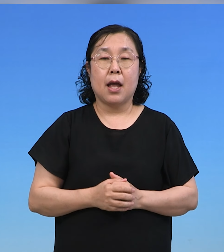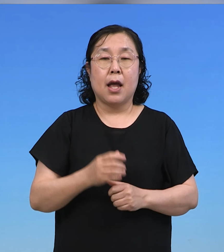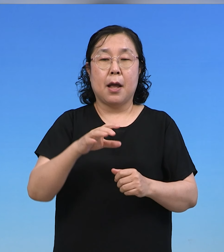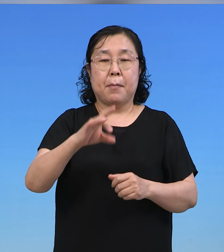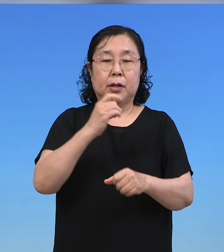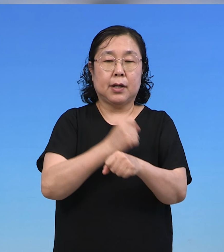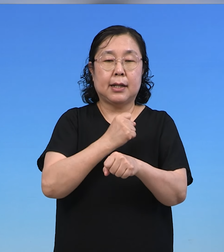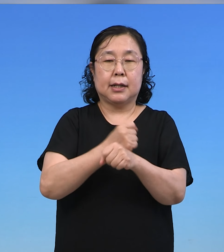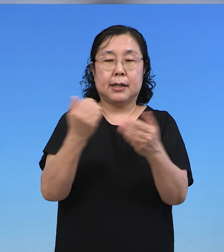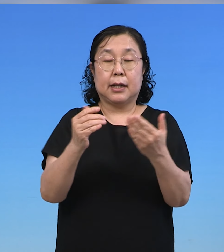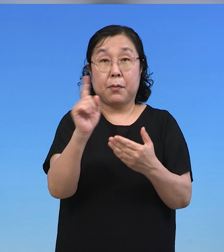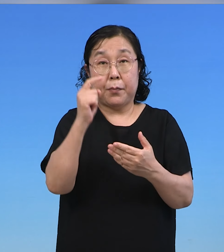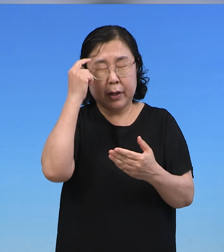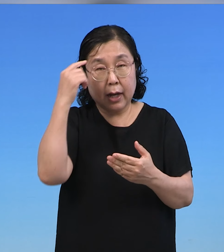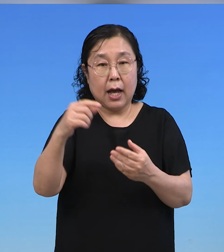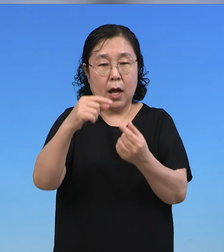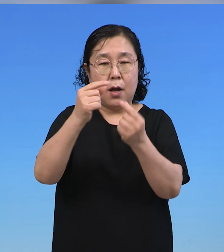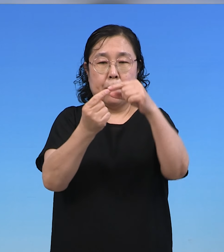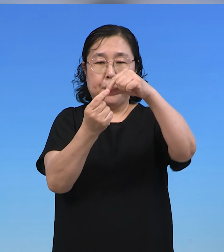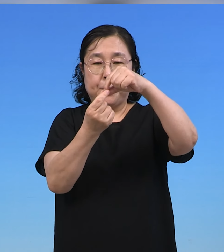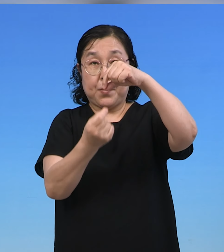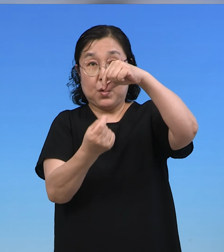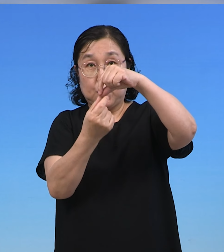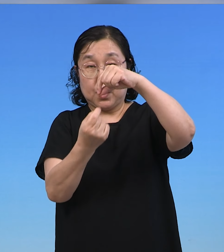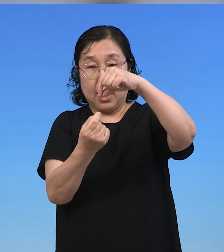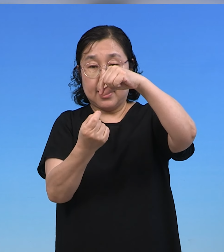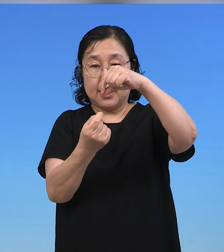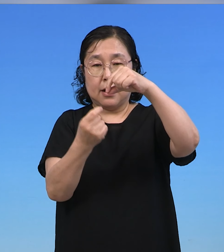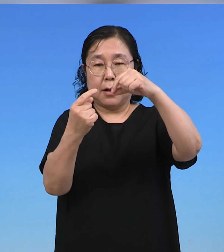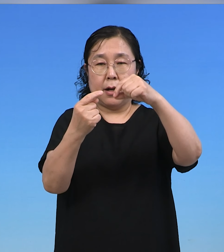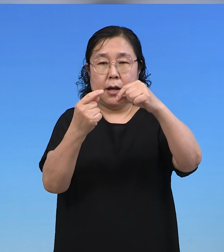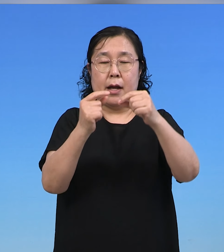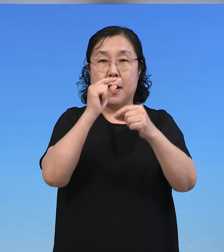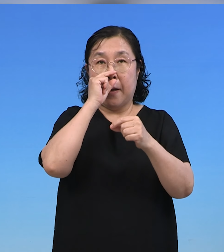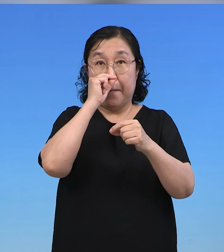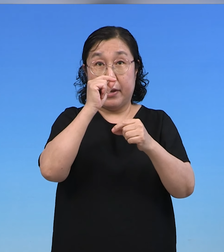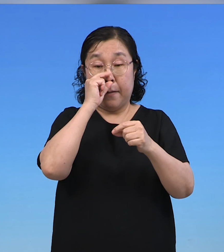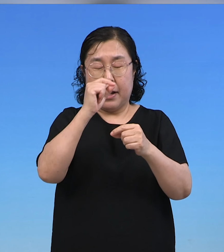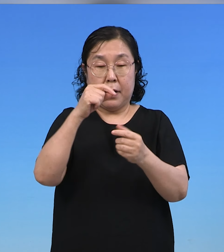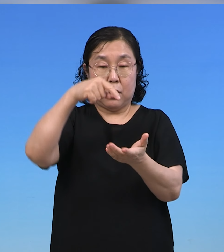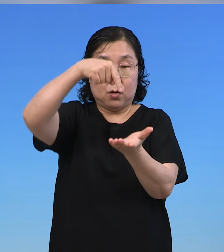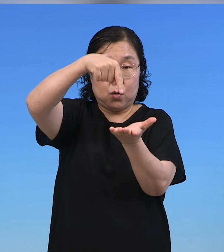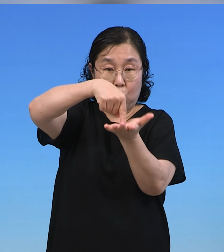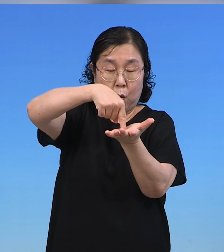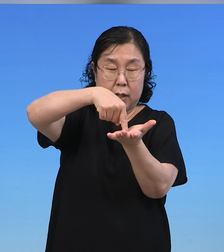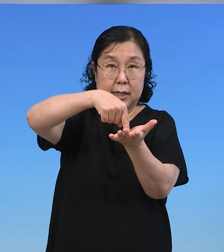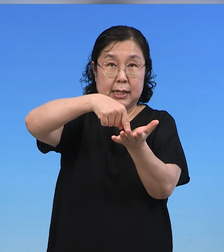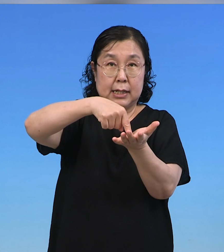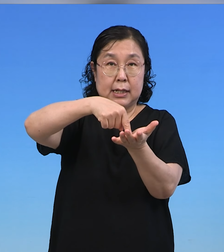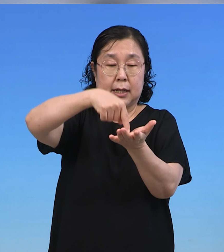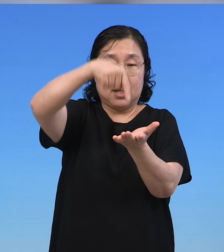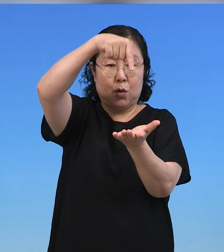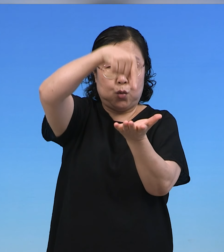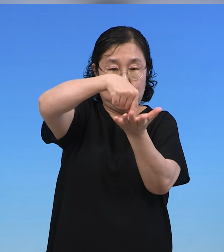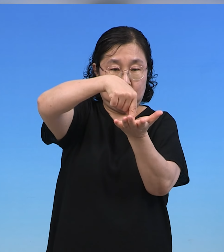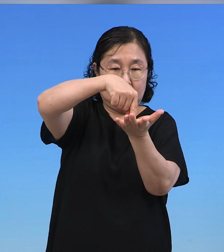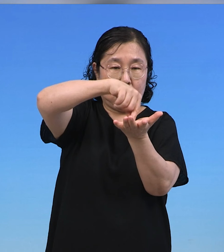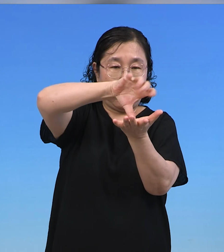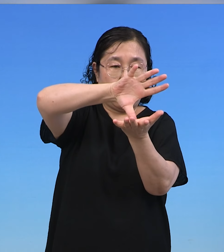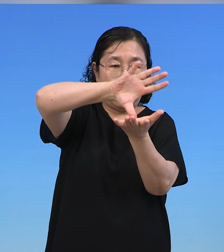됩니까? 그 뾰족한 바늘 같은 거를 도화지에 쿡 찍는 거예요. 제가 조금 이제 강조를 해서 쿡